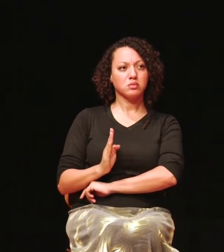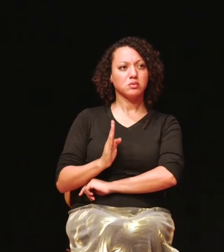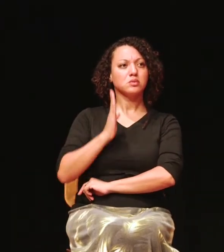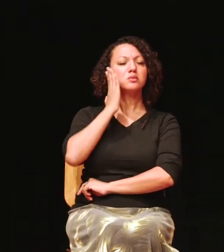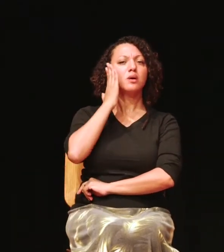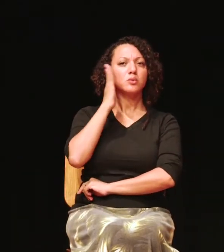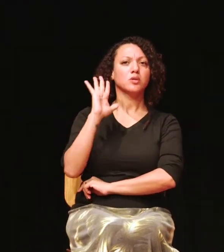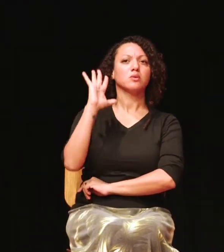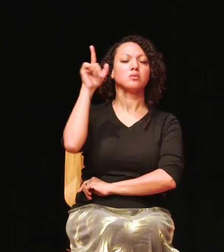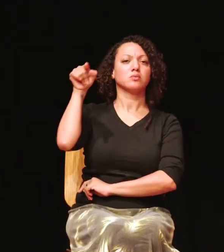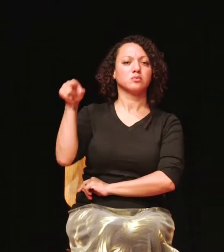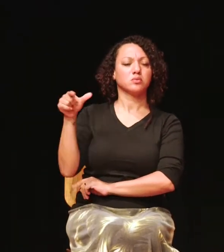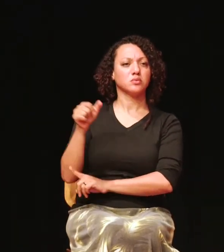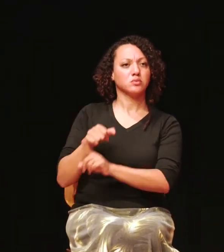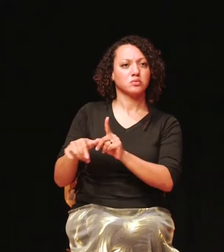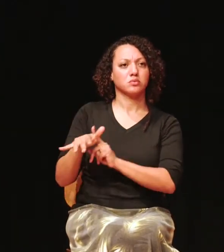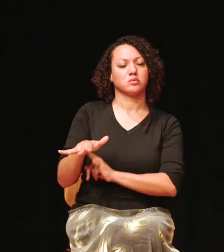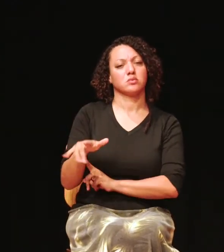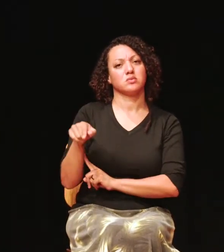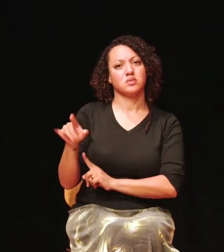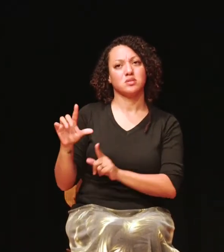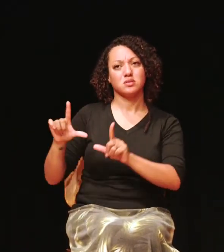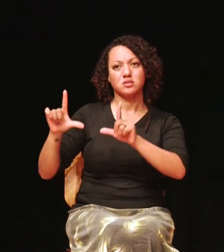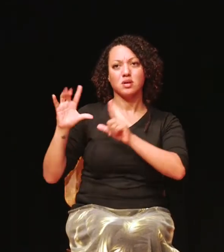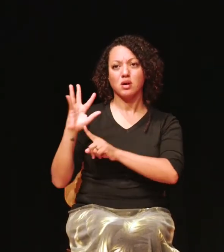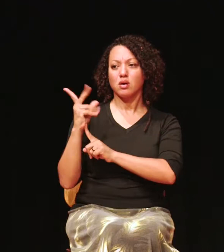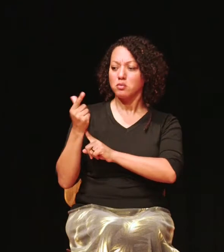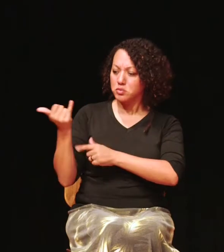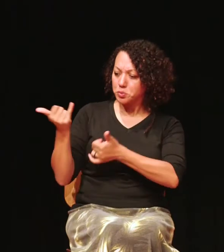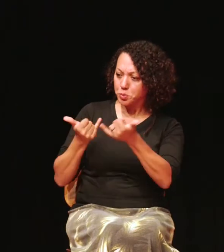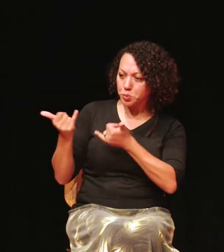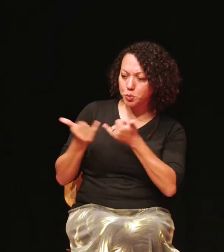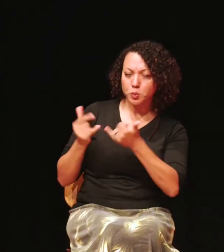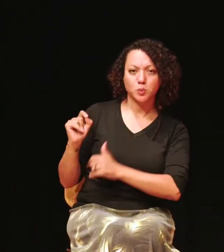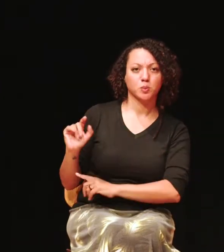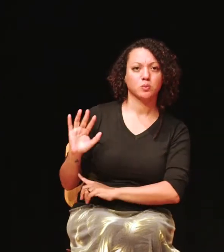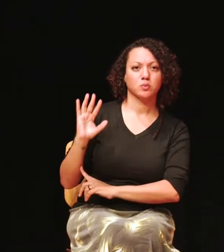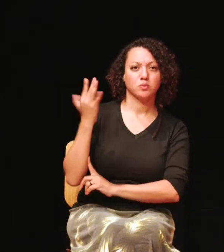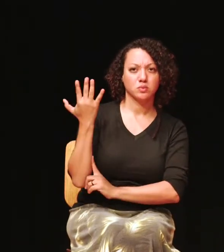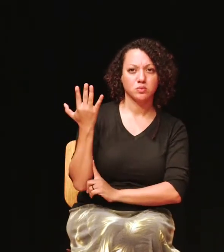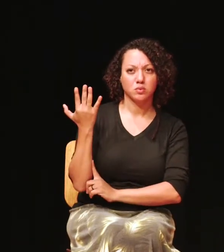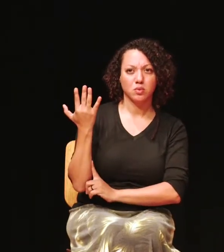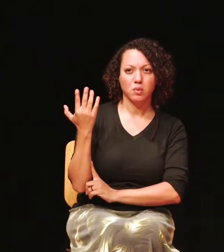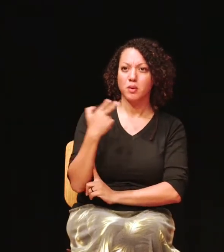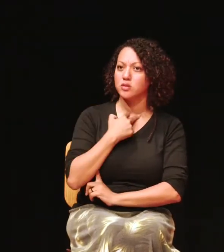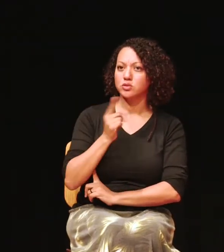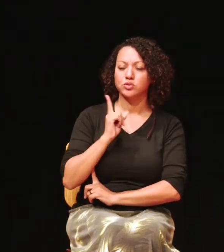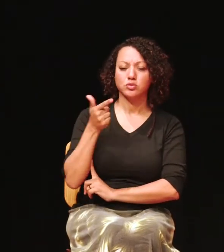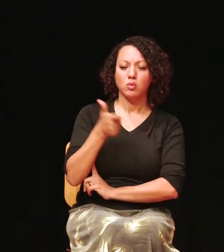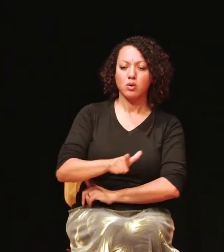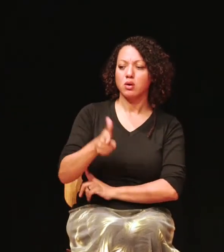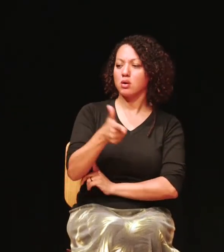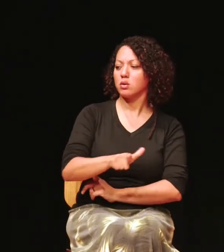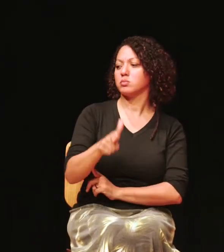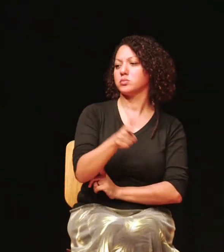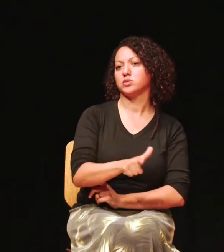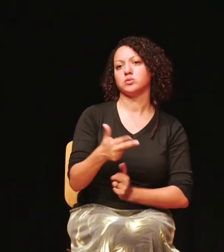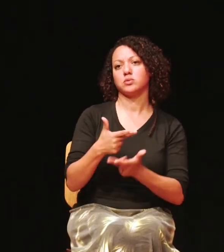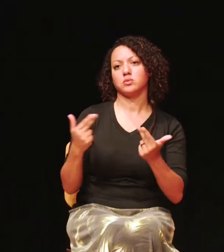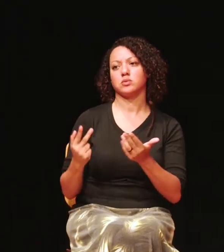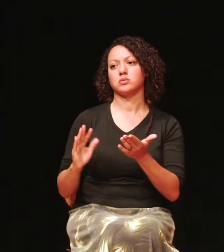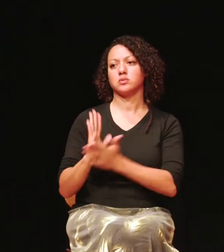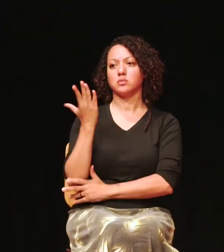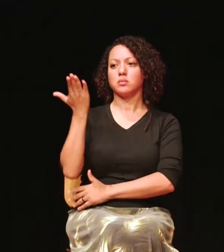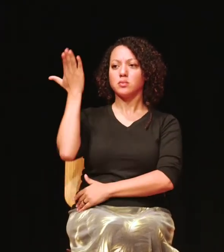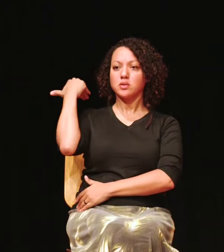foi essa sociedade, e essa obra de arte nos diz isso. E para justamente não repetirmos os erros do passado, mas